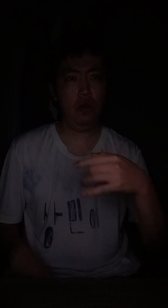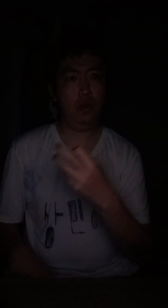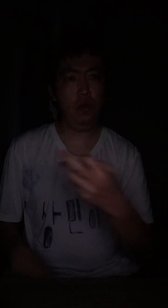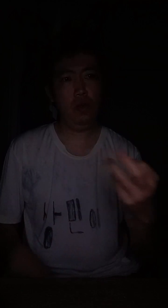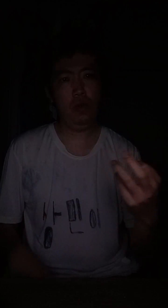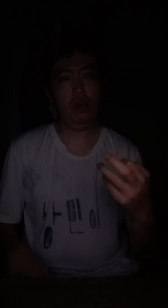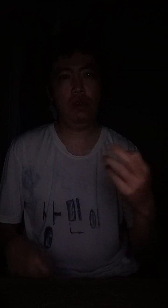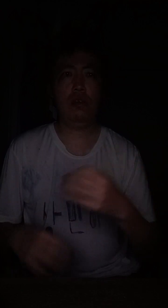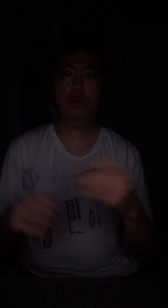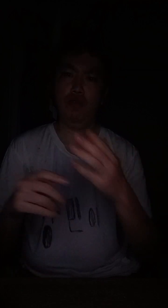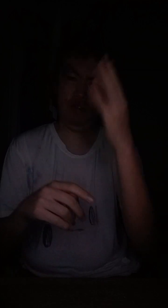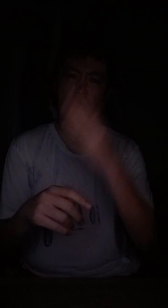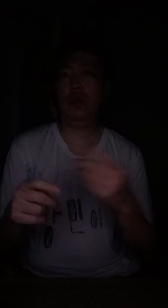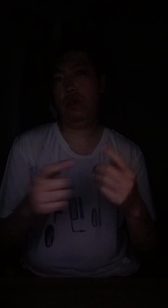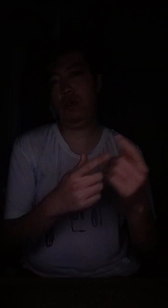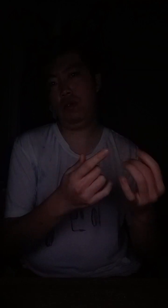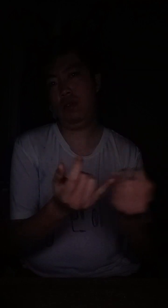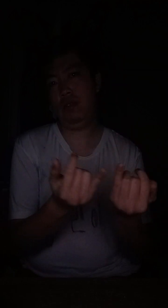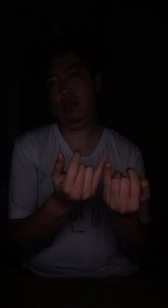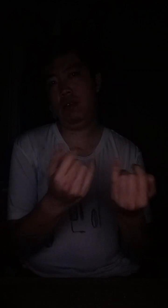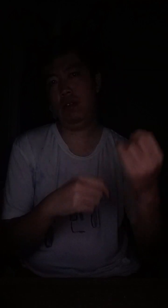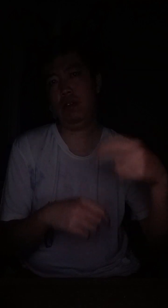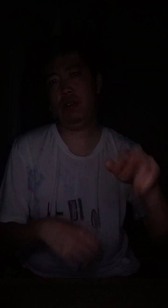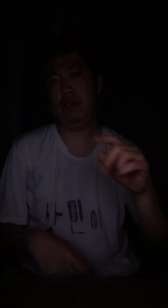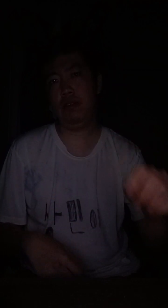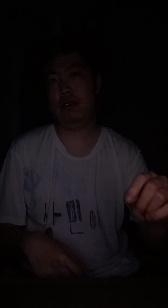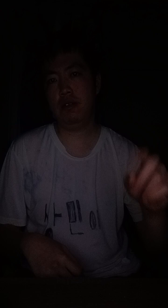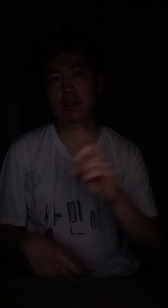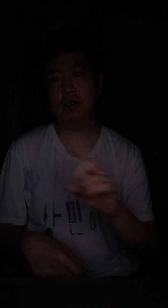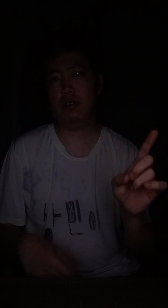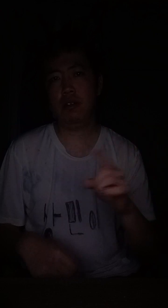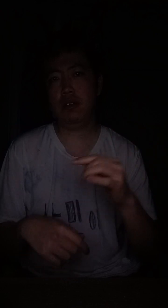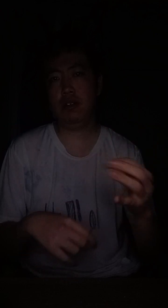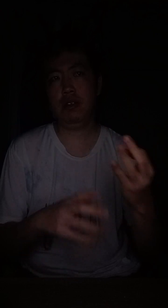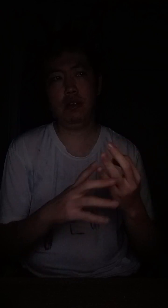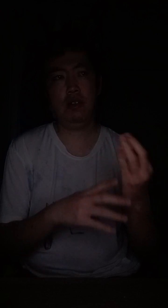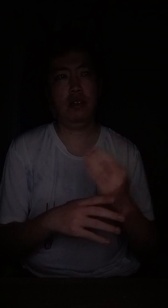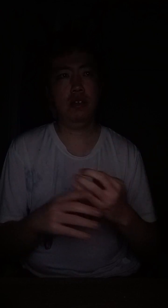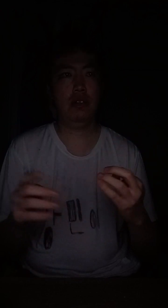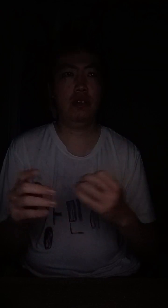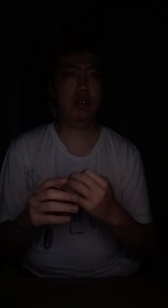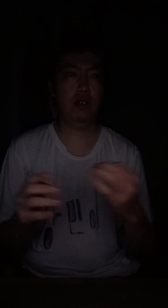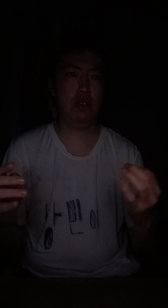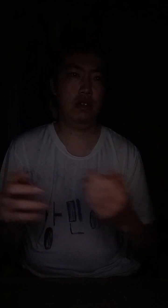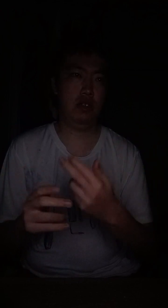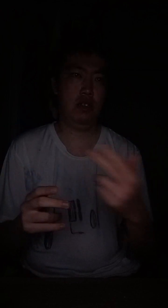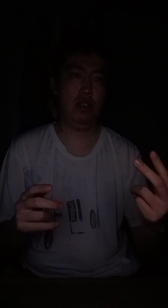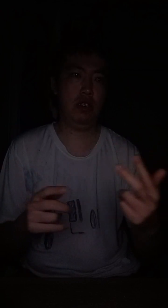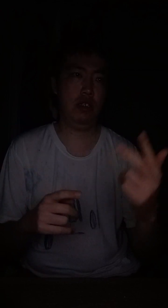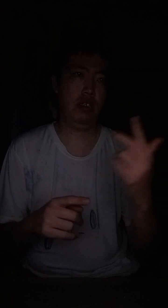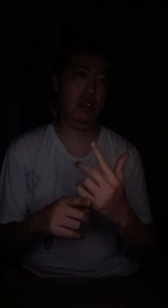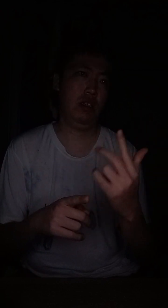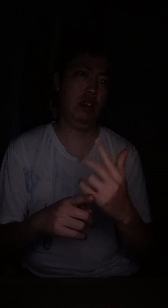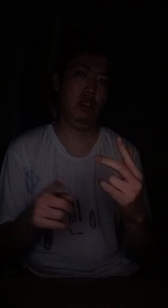일정을 모두 취소하면서 종일 모습을 드러내지 않았습니다. 대신 3분짜리 취임사 영상이